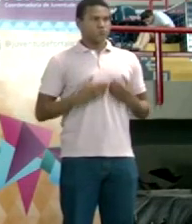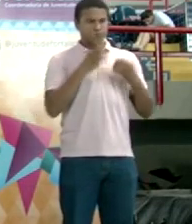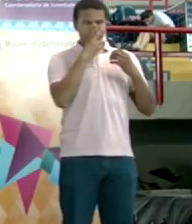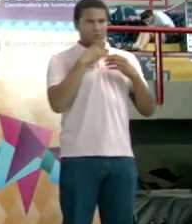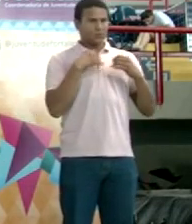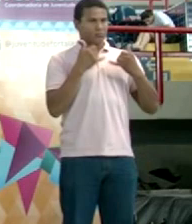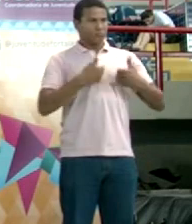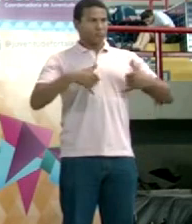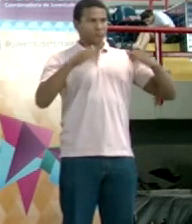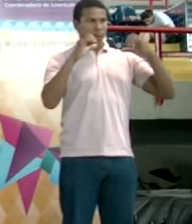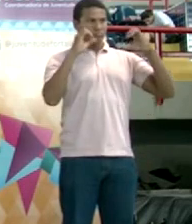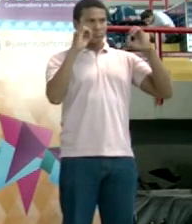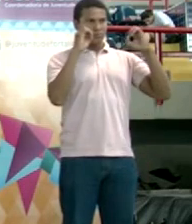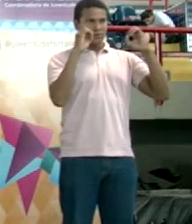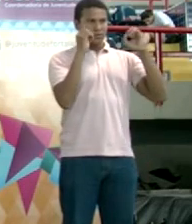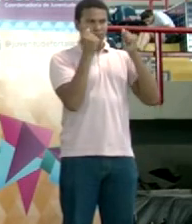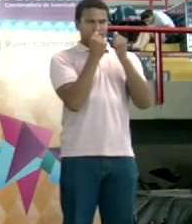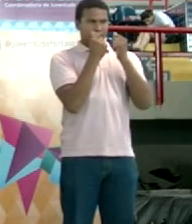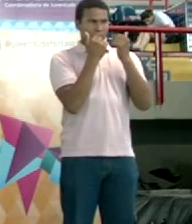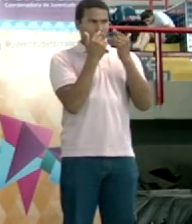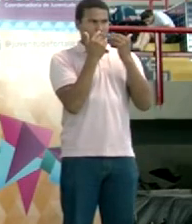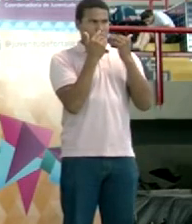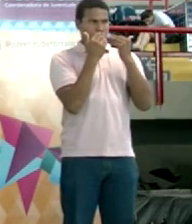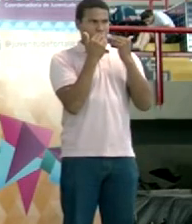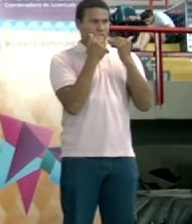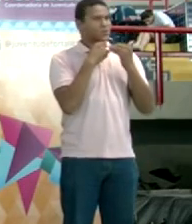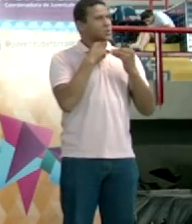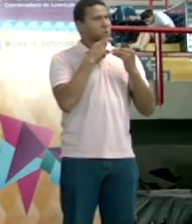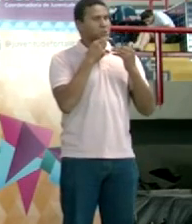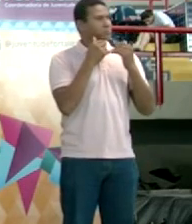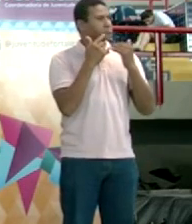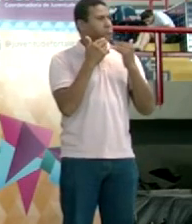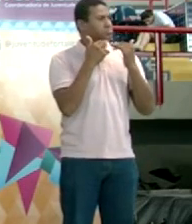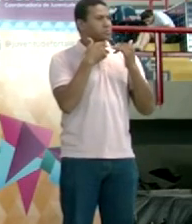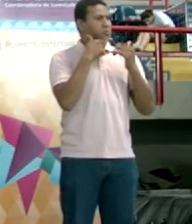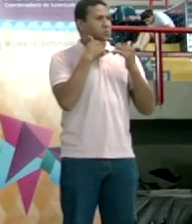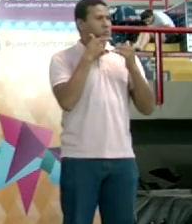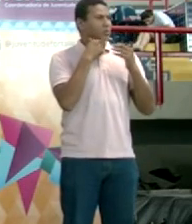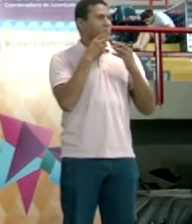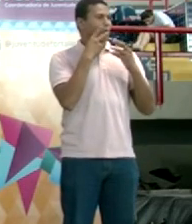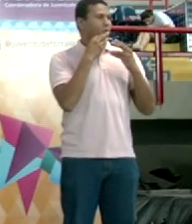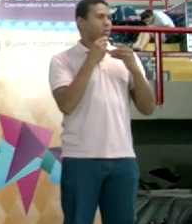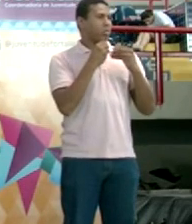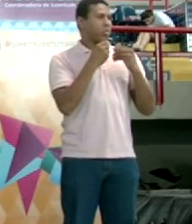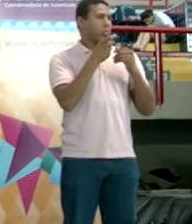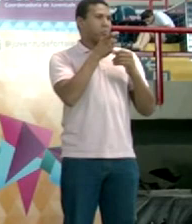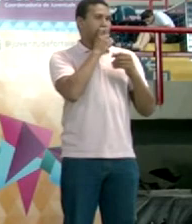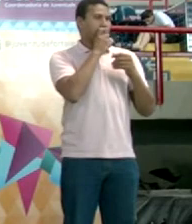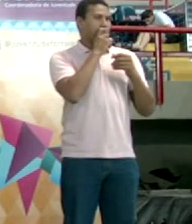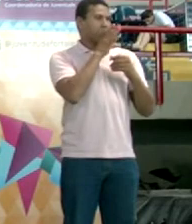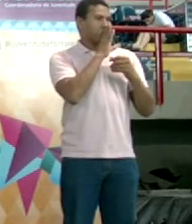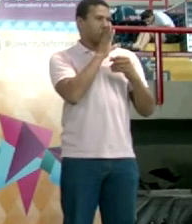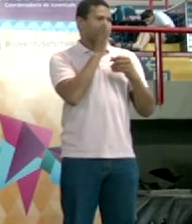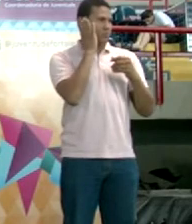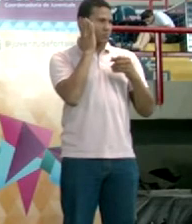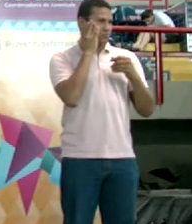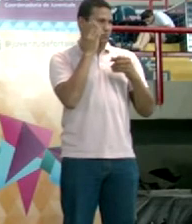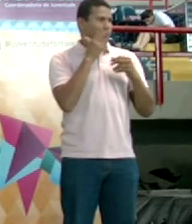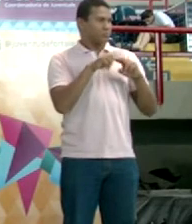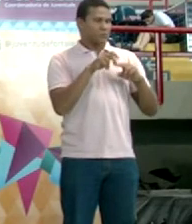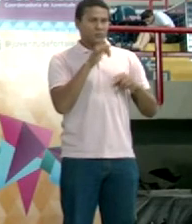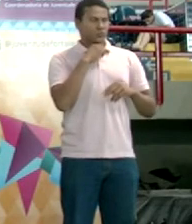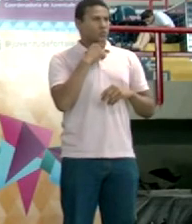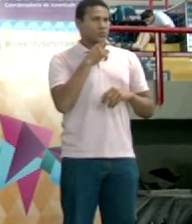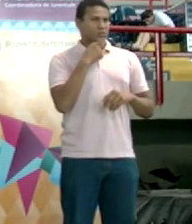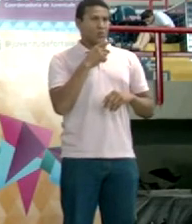situação dessa. Pode ocorrer também, não uma esterilidade, mas sim uma dificuldade de sustentar uma gestação.